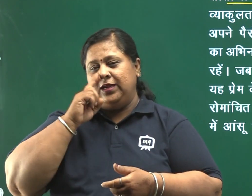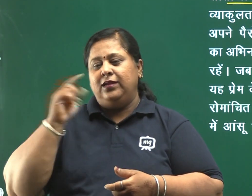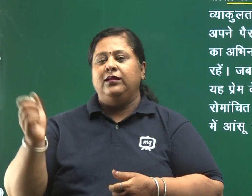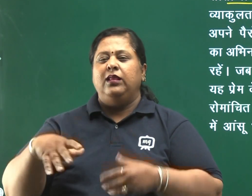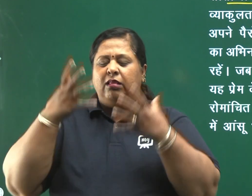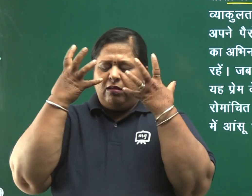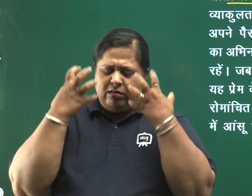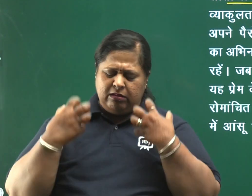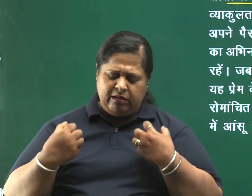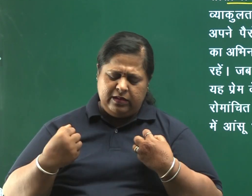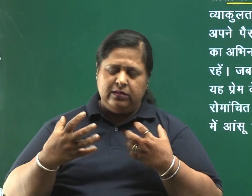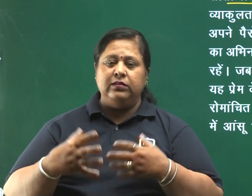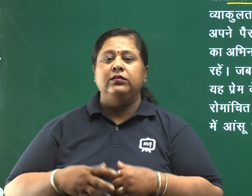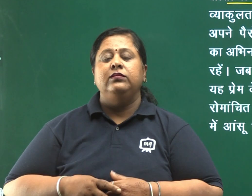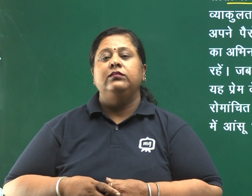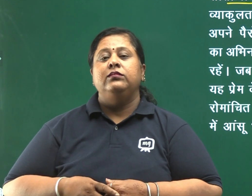थकावट